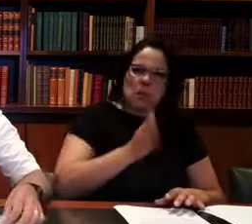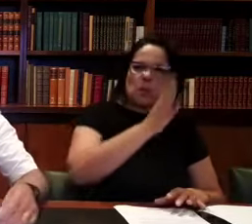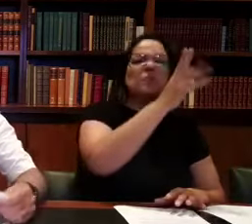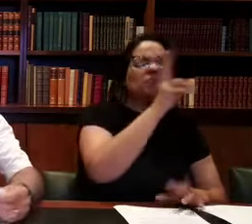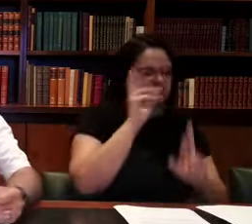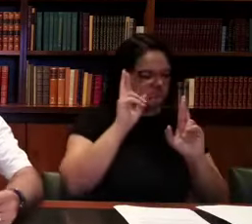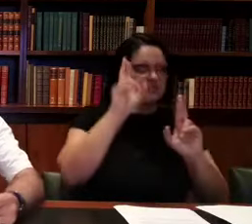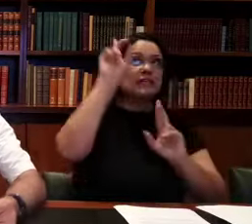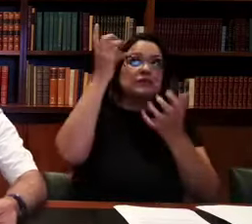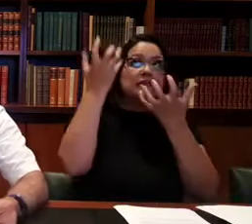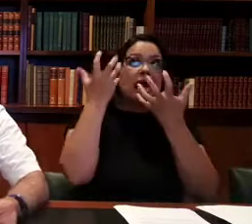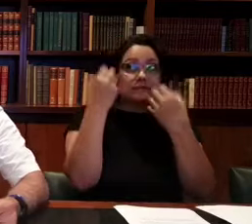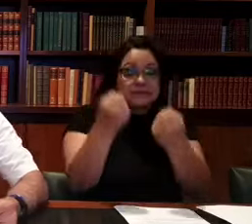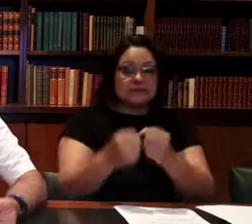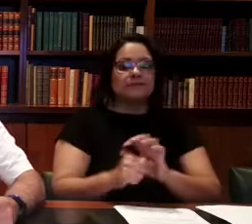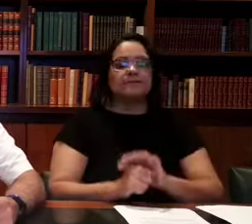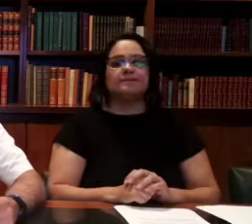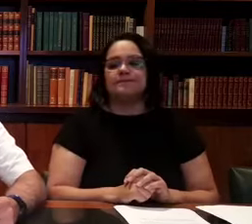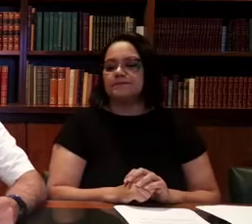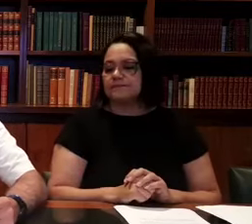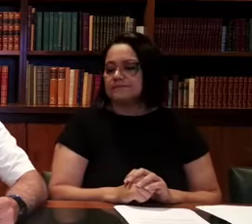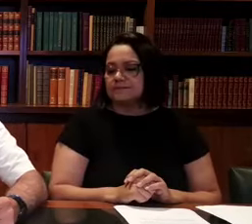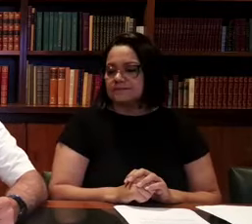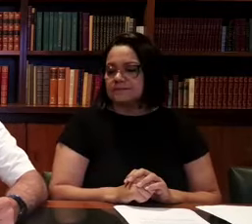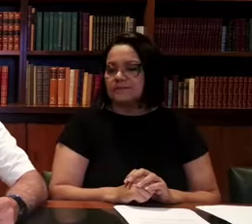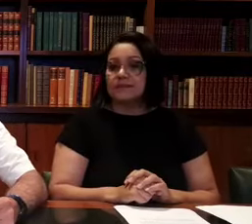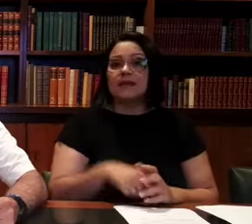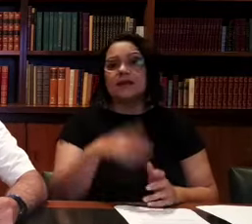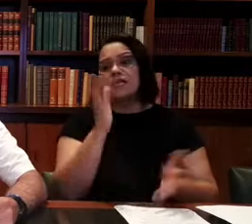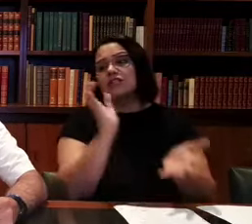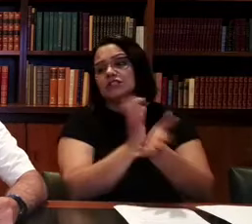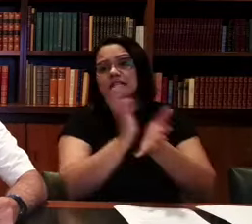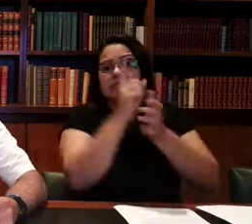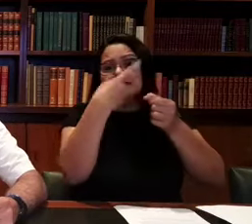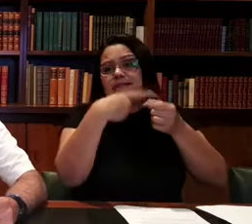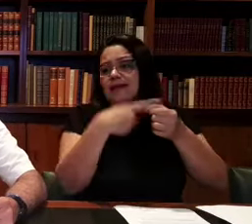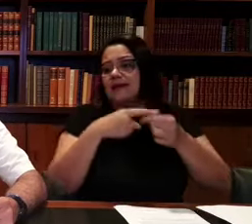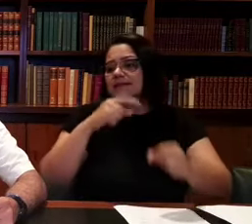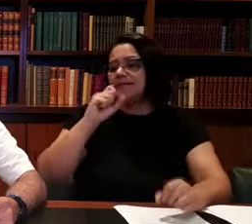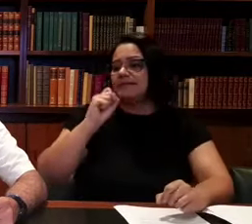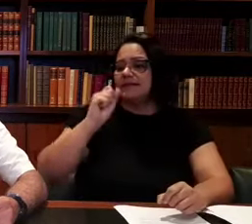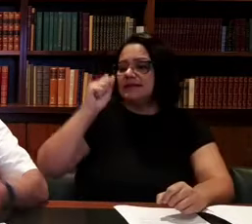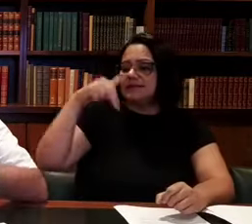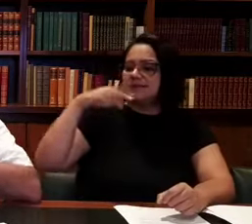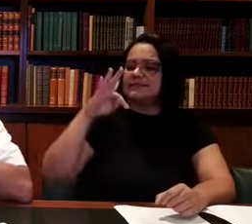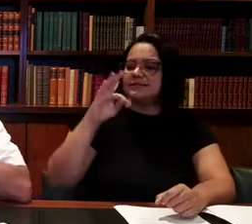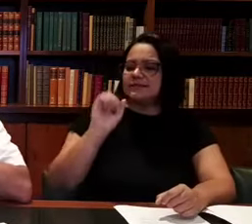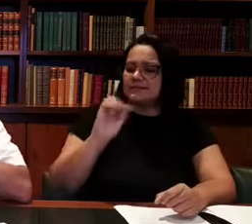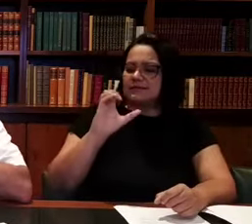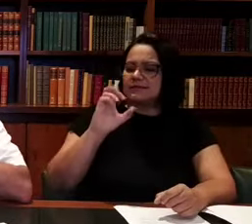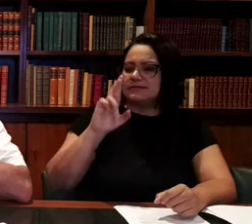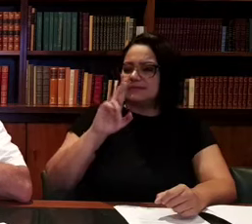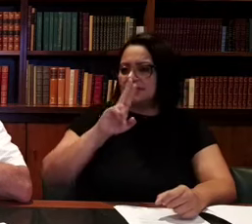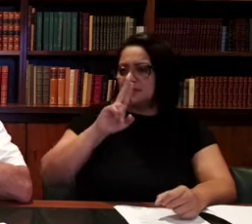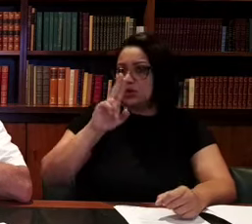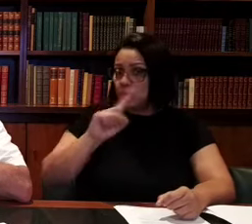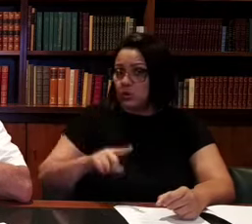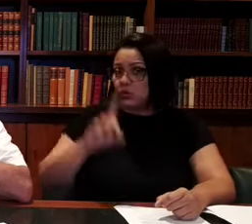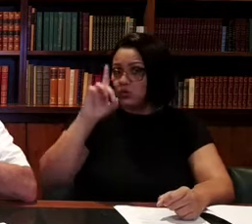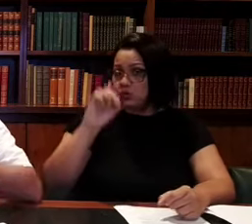e o havia uma expectativa nas paradas Santa Cruz do capi tulo Capibaribe exames Capibaribe